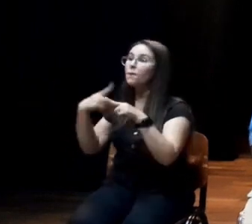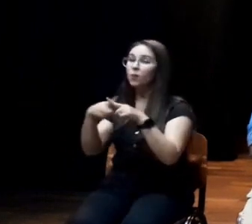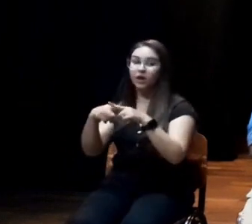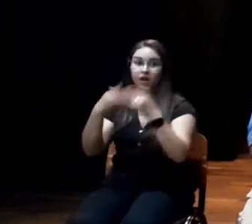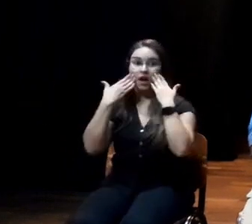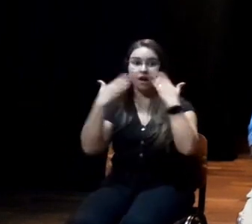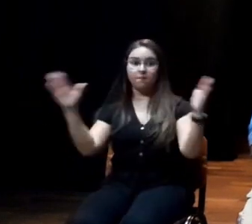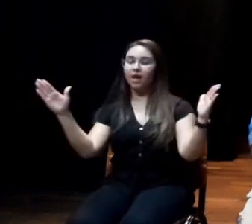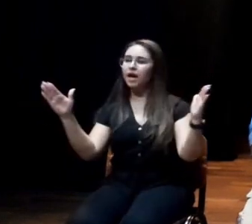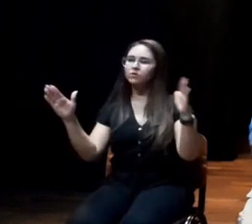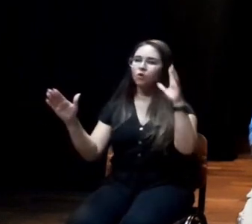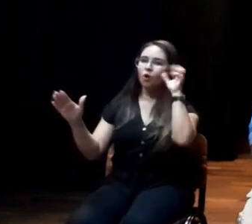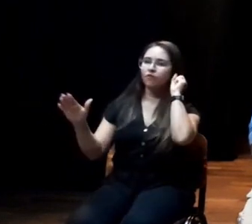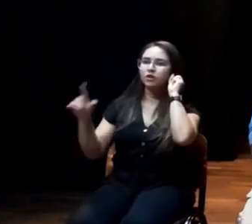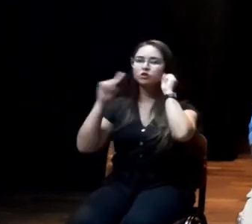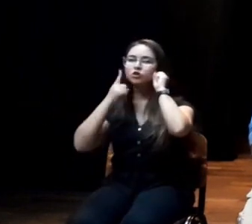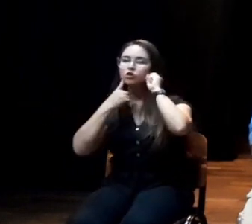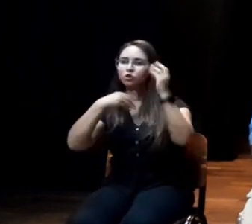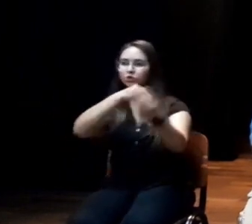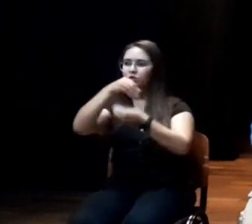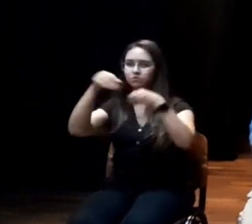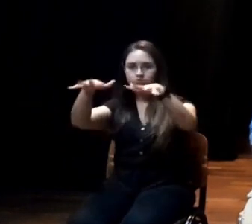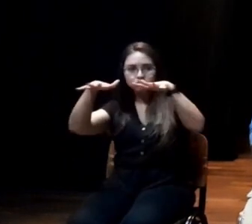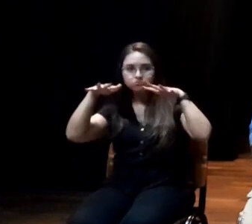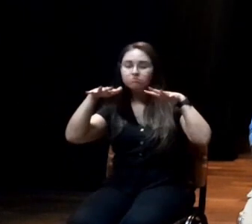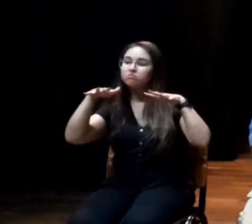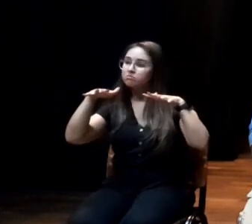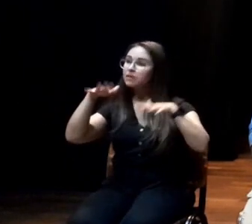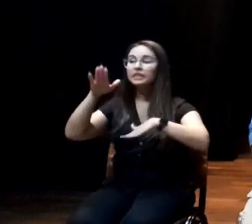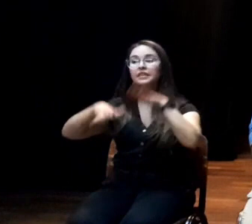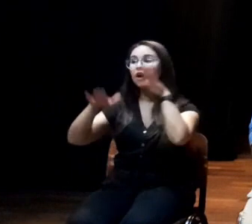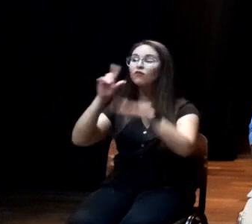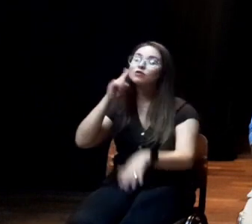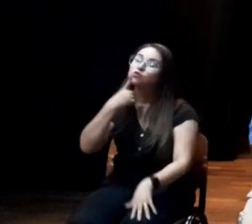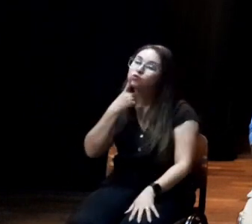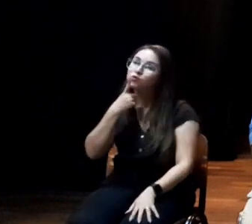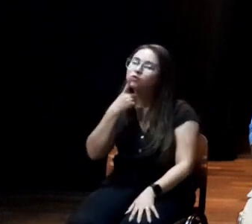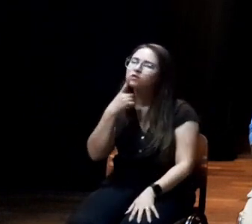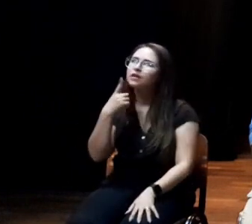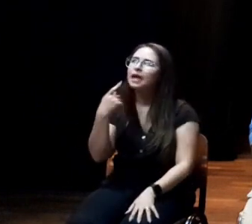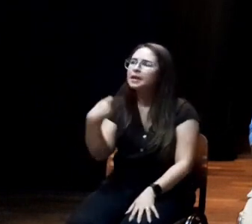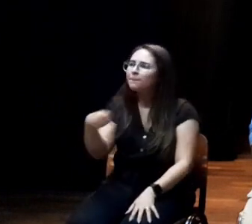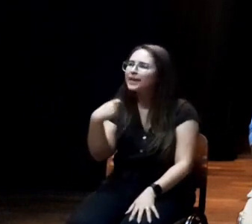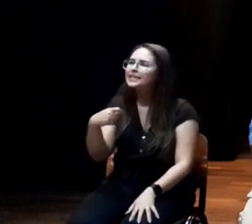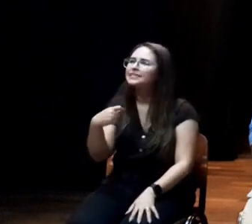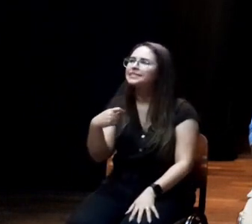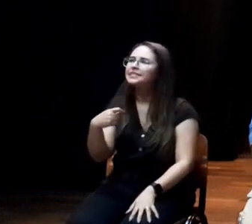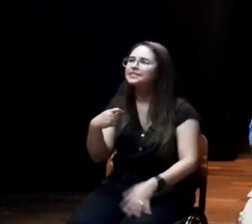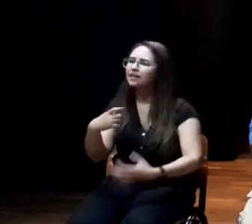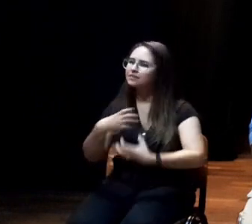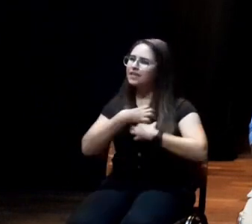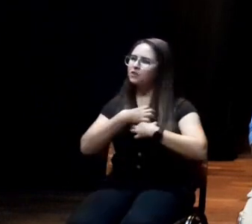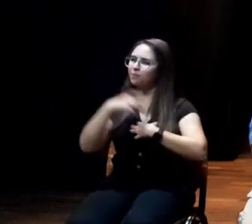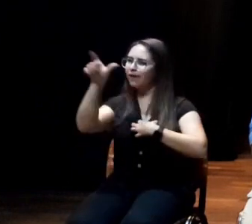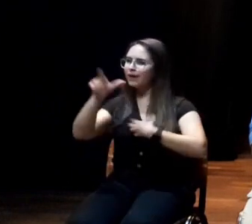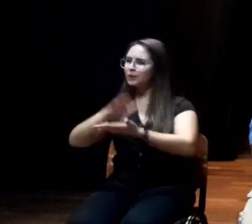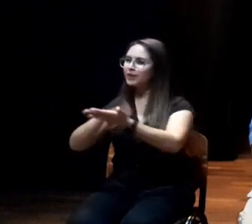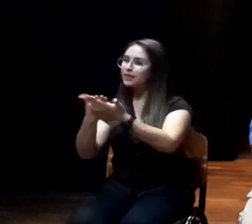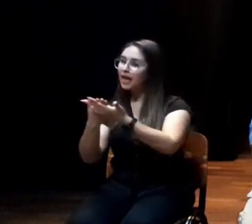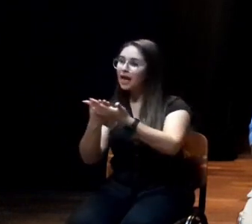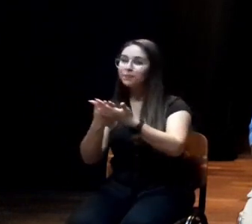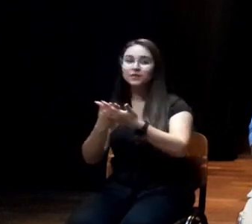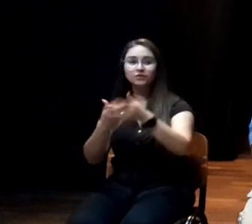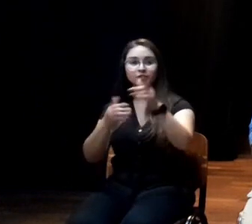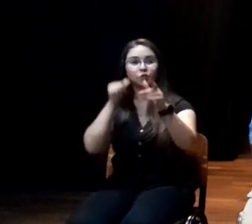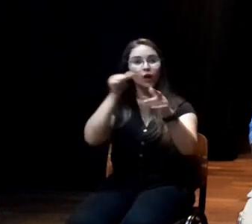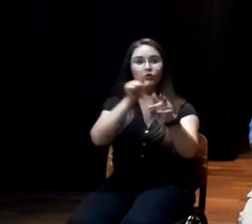ao público ouvinte e surdo, né, talvez o surdo ele tem que ter aquele sentimento do intérprete que o autor está